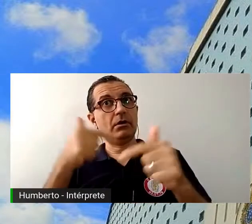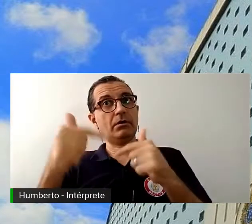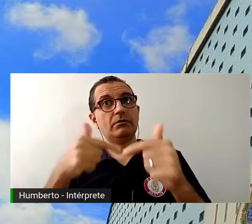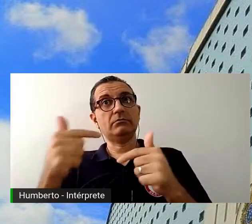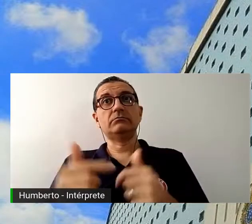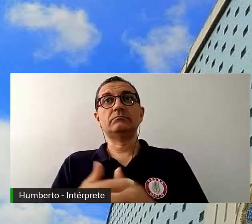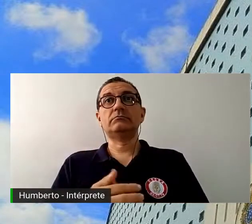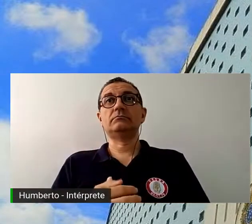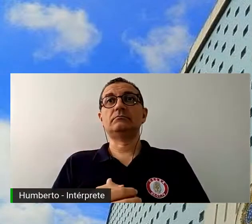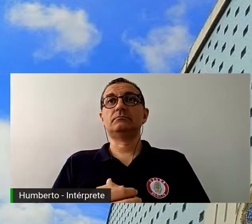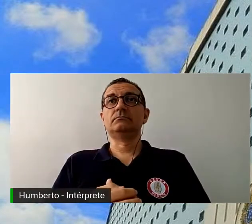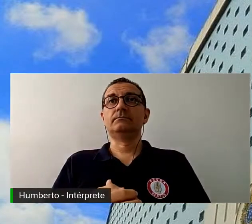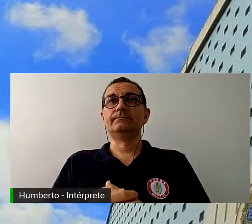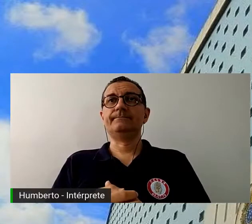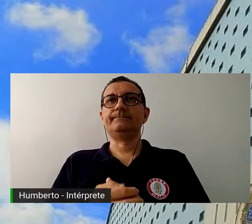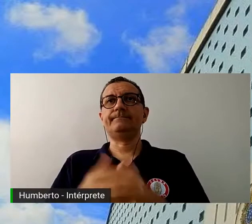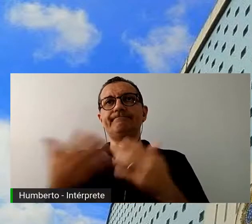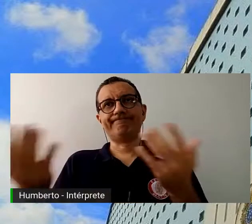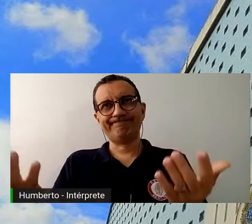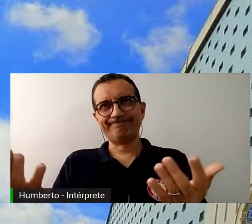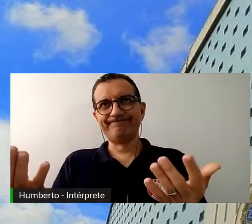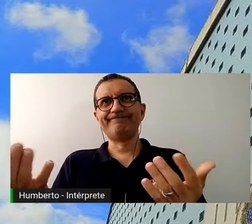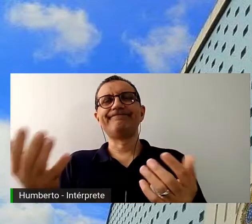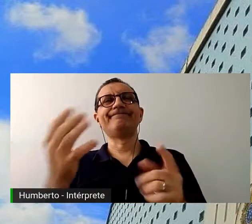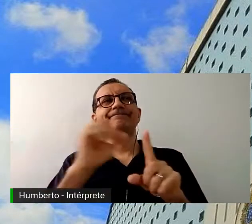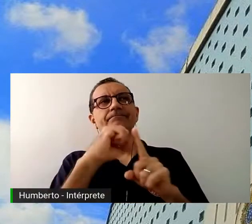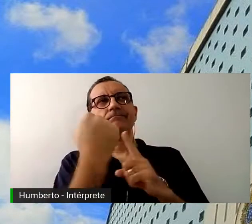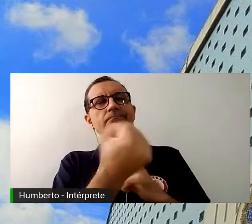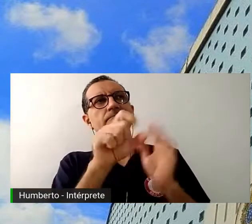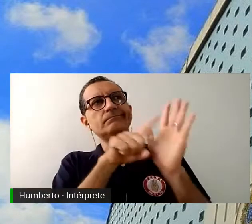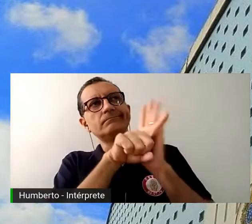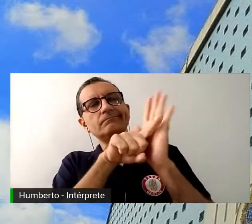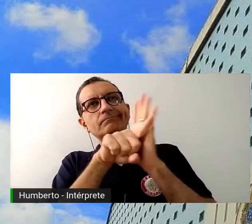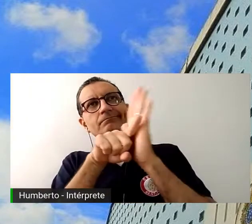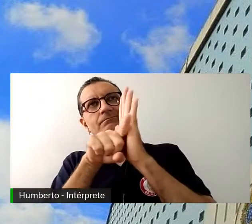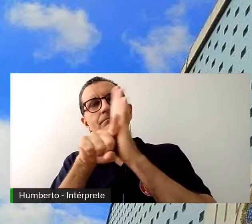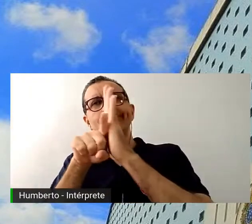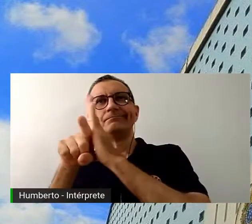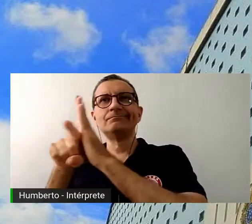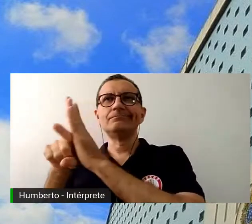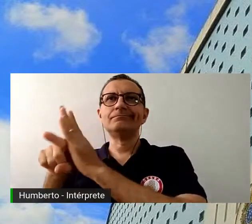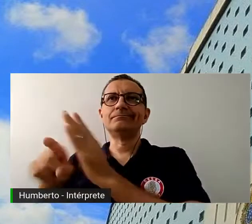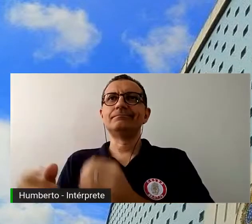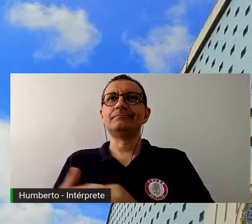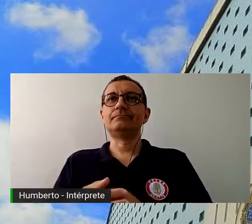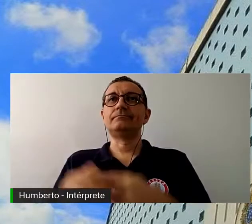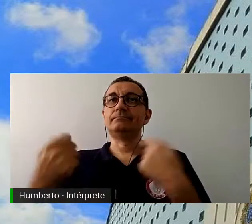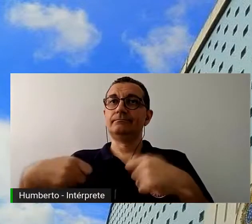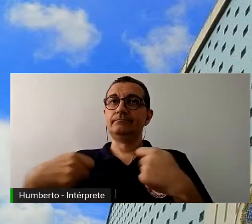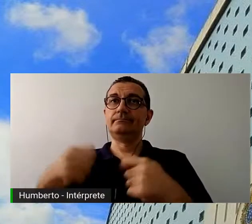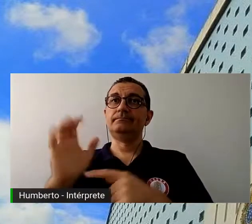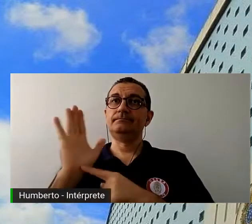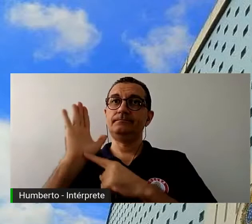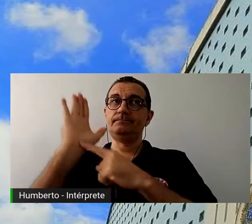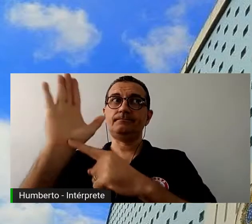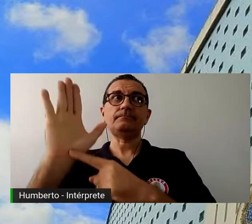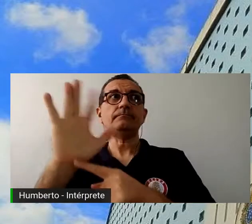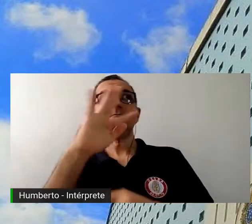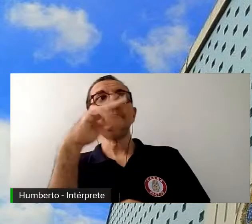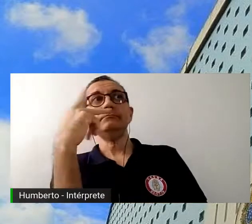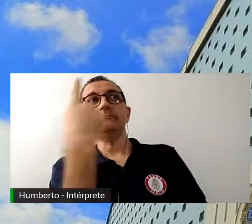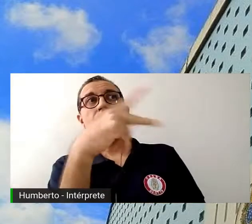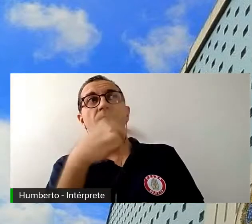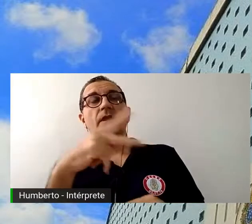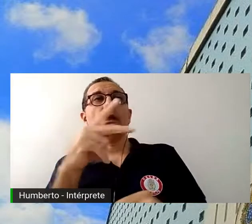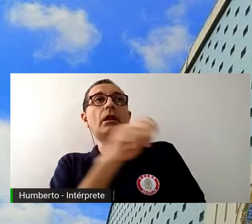da descontextualização curricular. Contextualização é mostrar a circunstância em que um fato, fenômeno, acontecimento